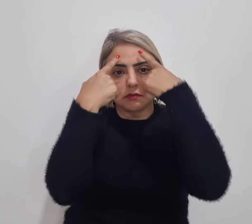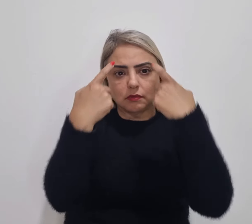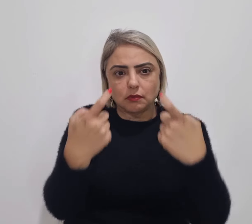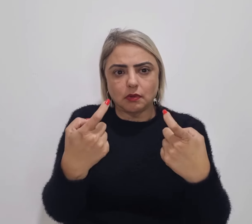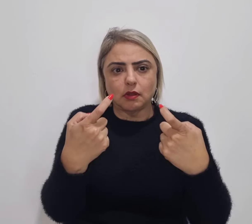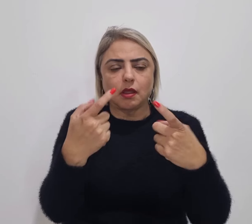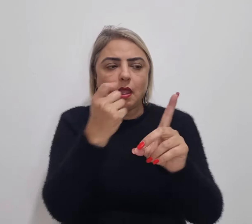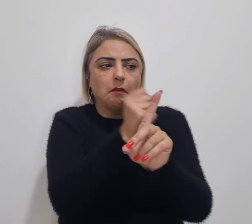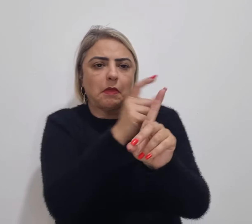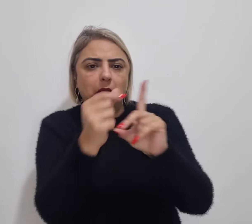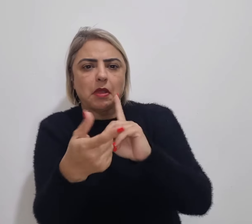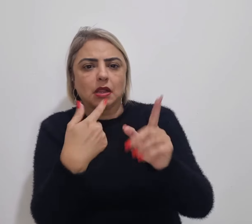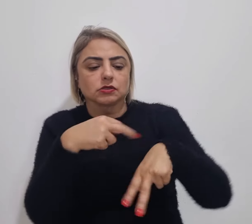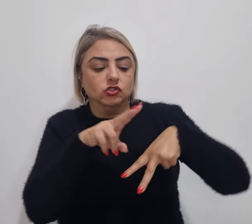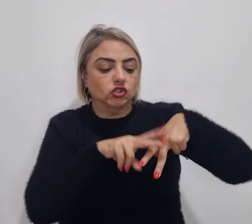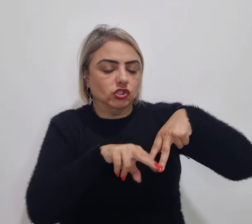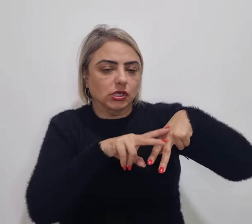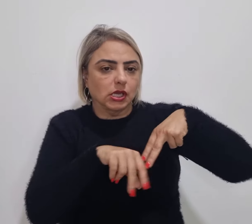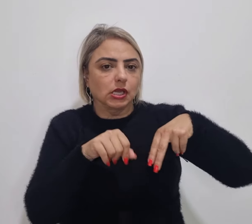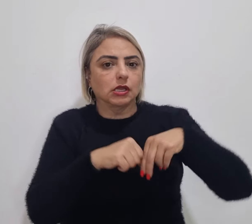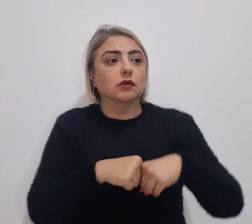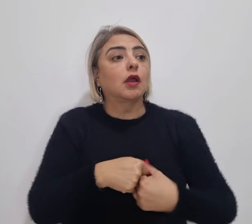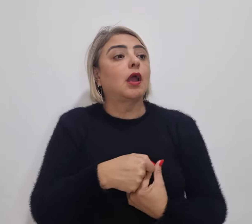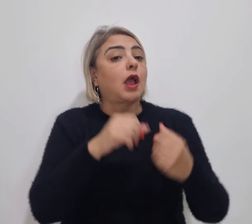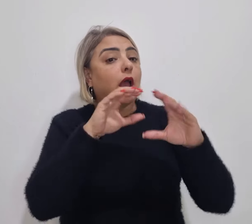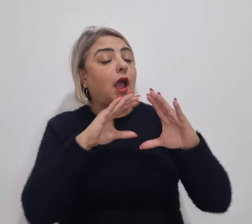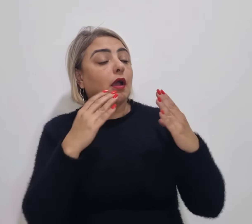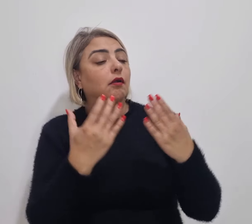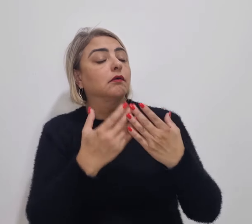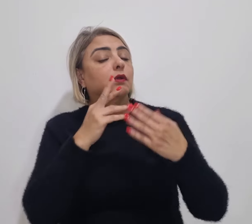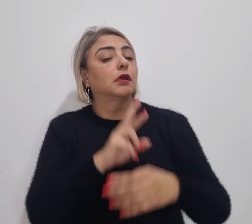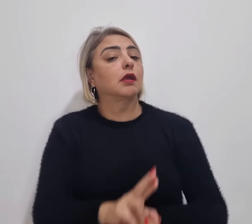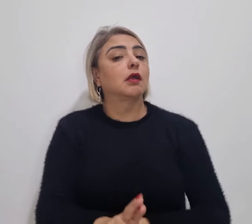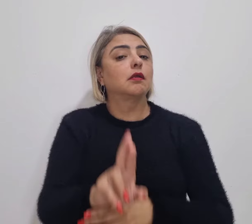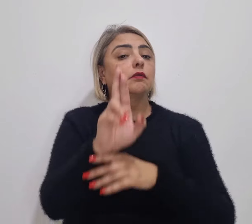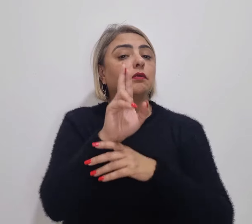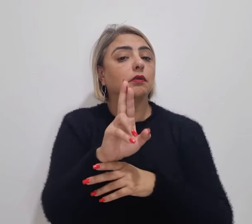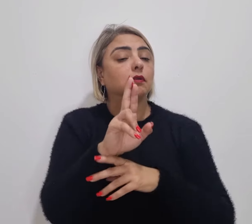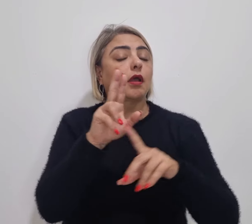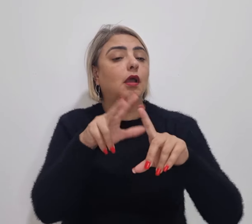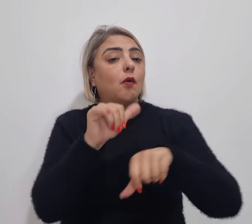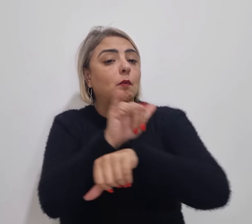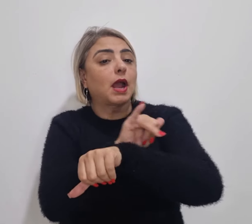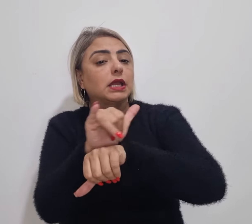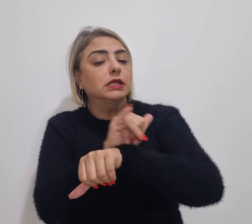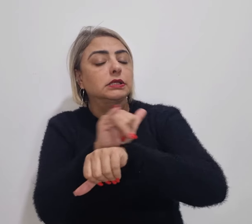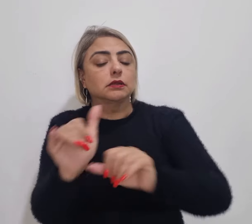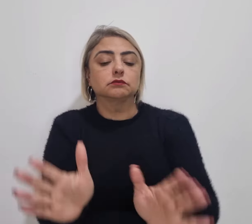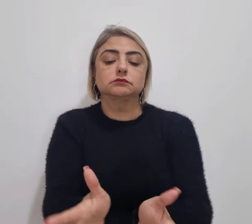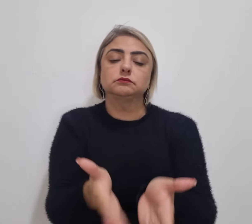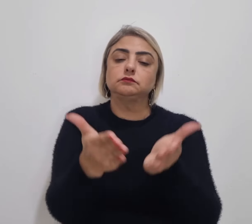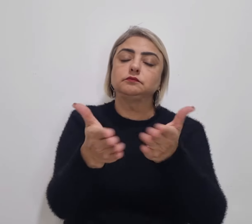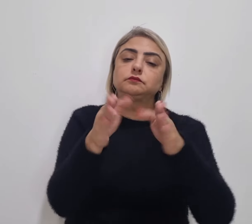assédio de gênero, a conferência representará uma ferramenta para promover a democracia